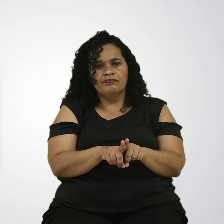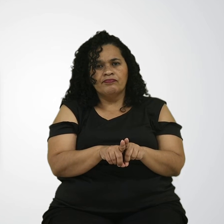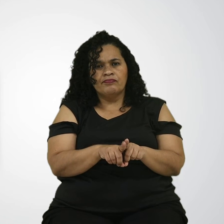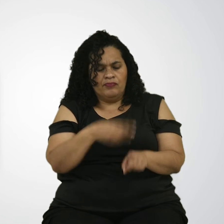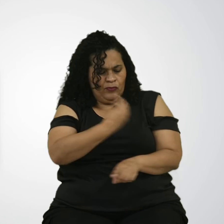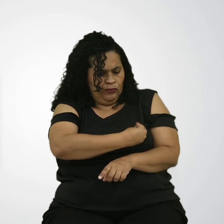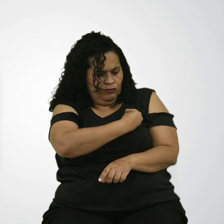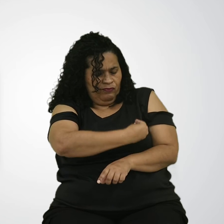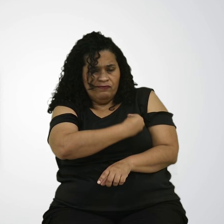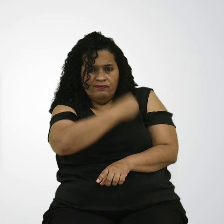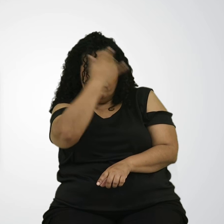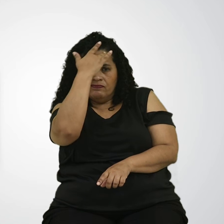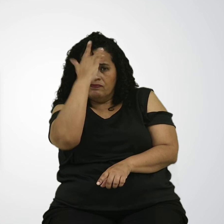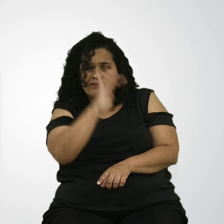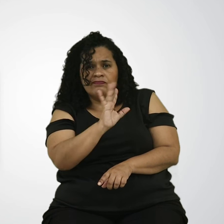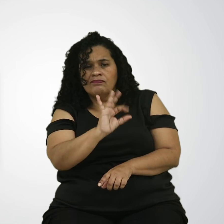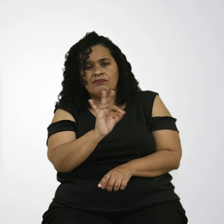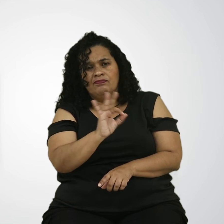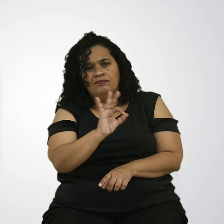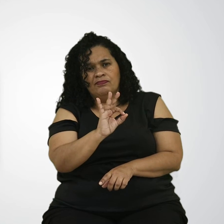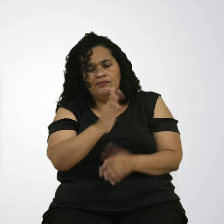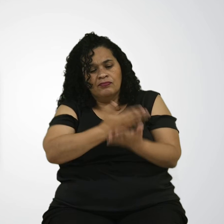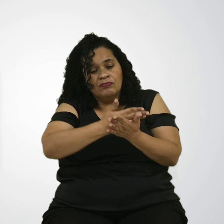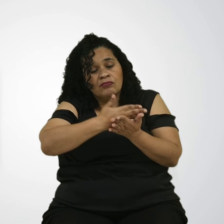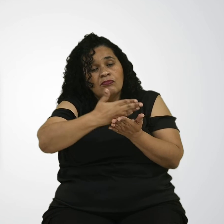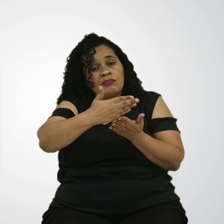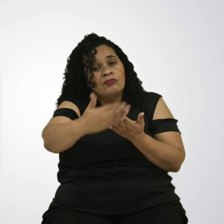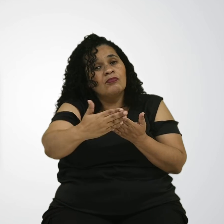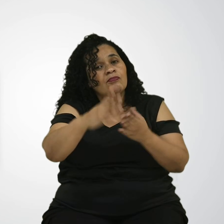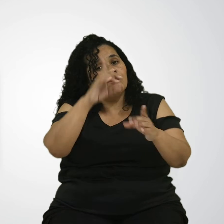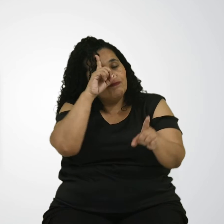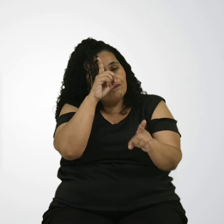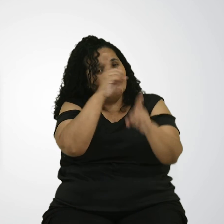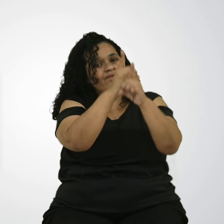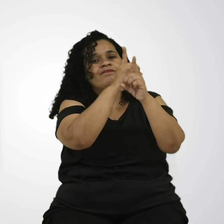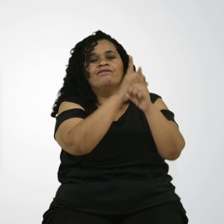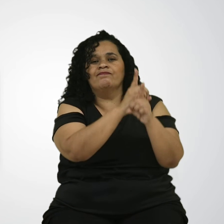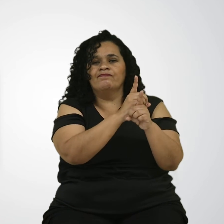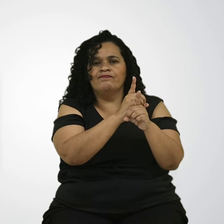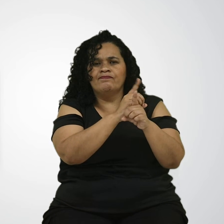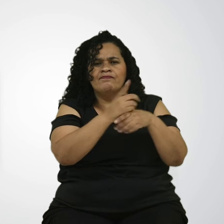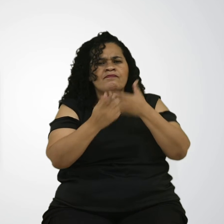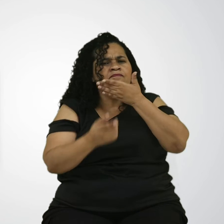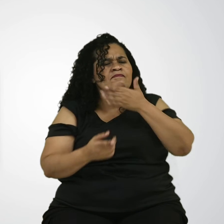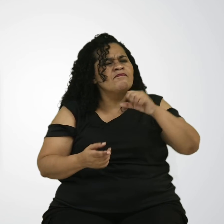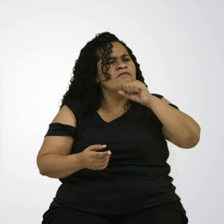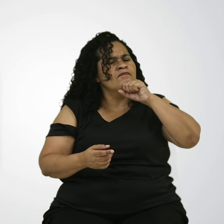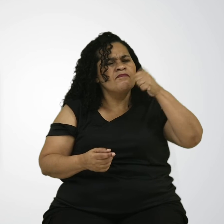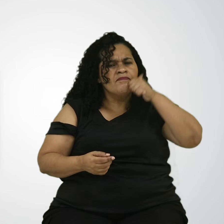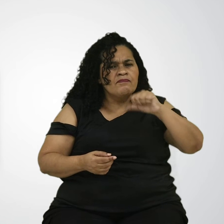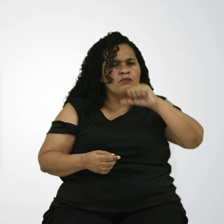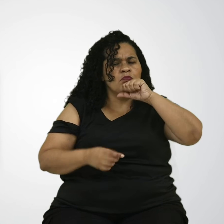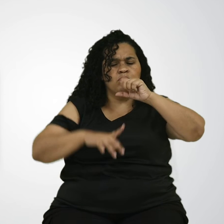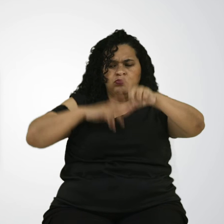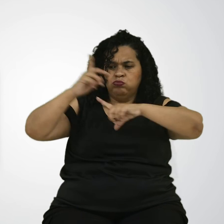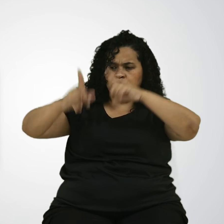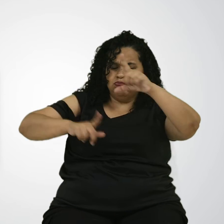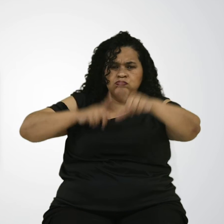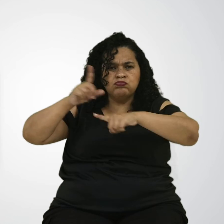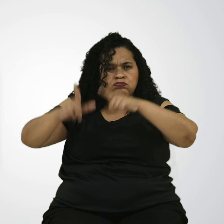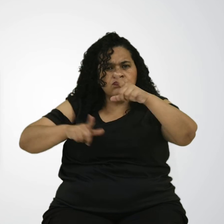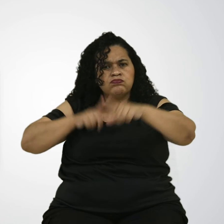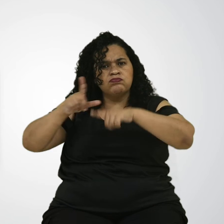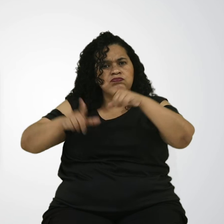vida e vão descobrindo isso. Pais zelosos, trabalhadores, honrados.